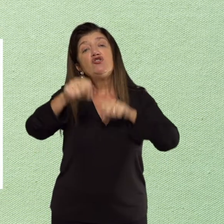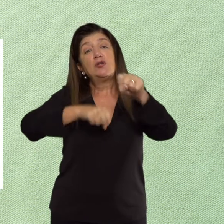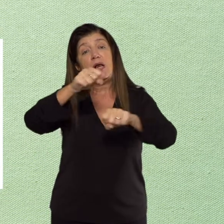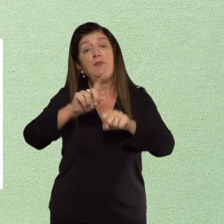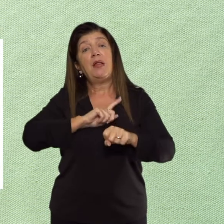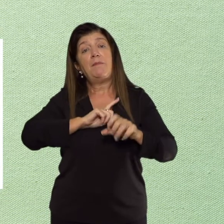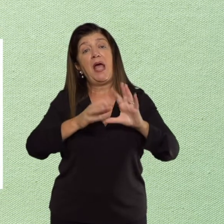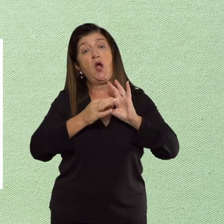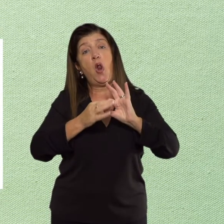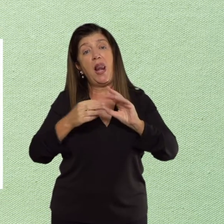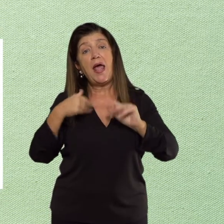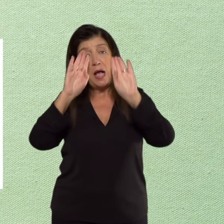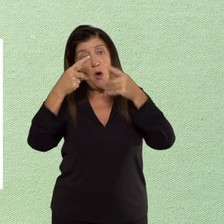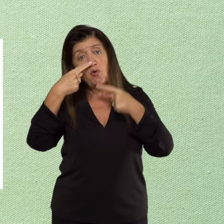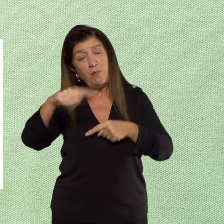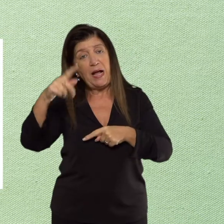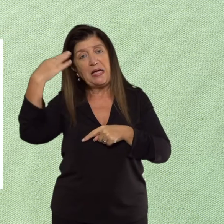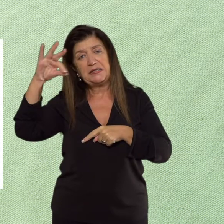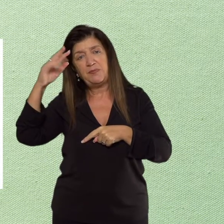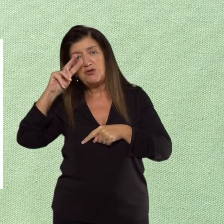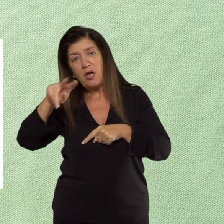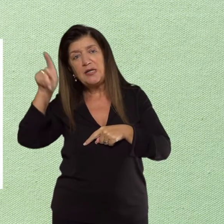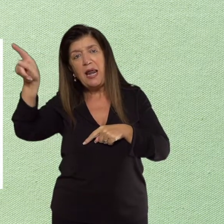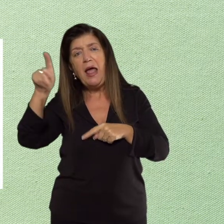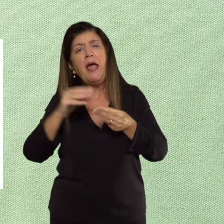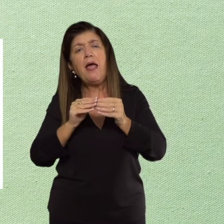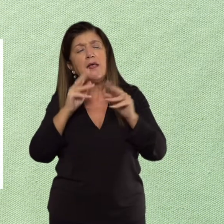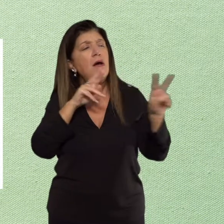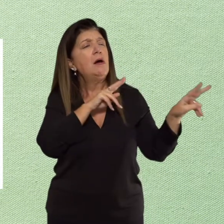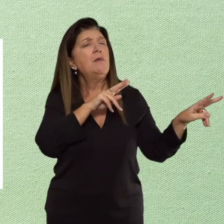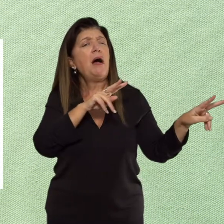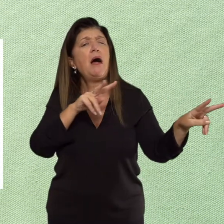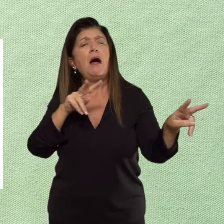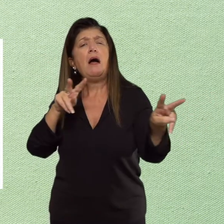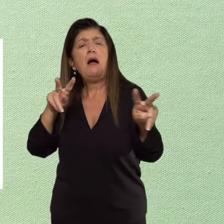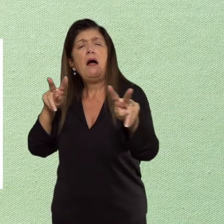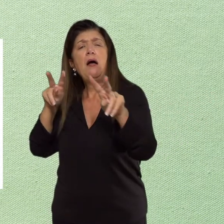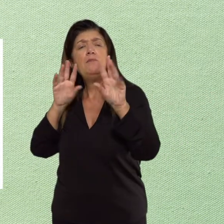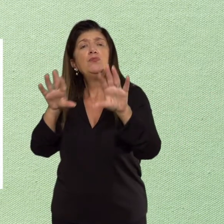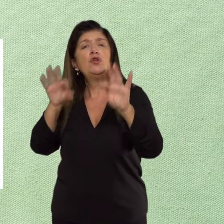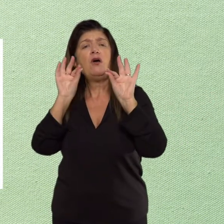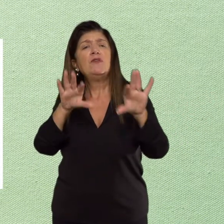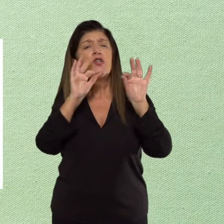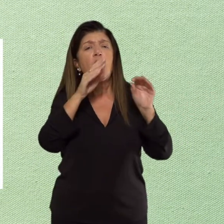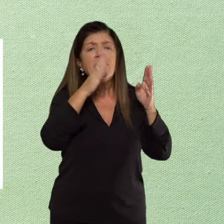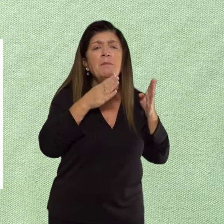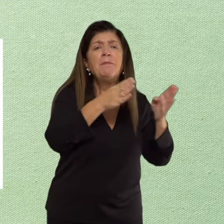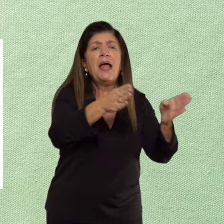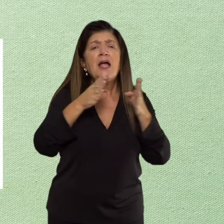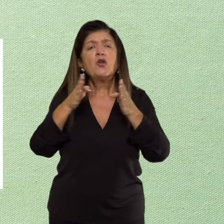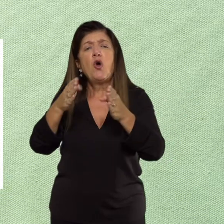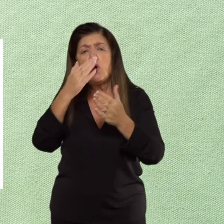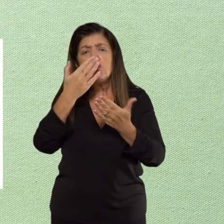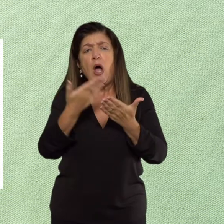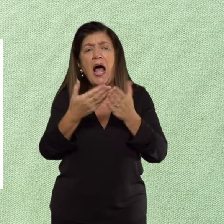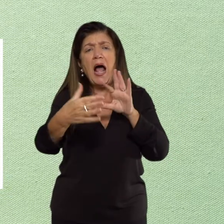specializzata proprio in quel settore, individua sia il percorso che è comunque realizzato